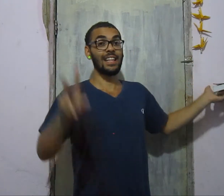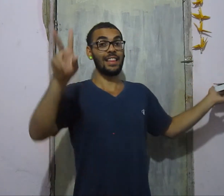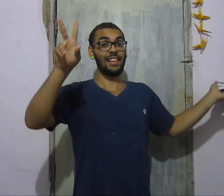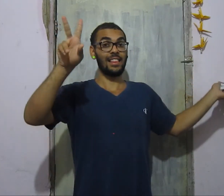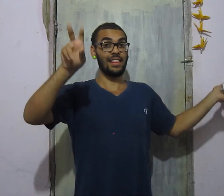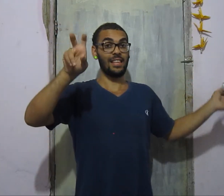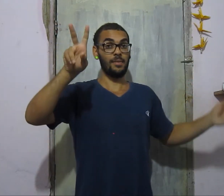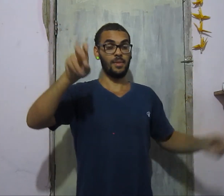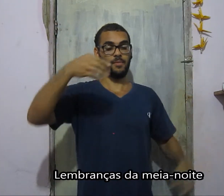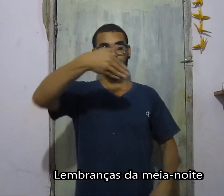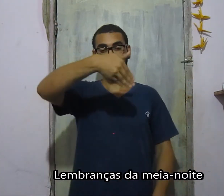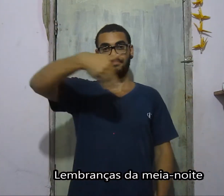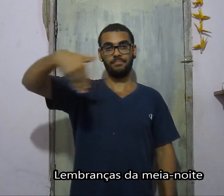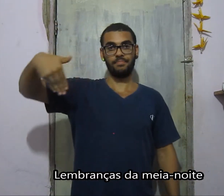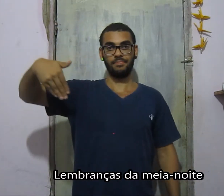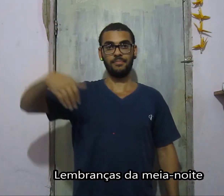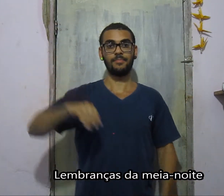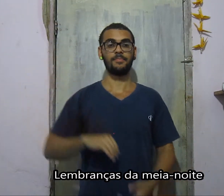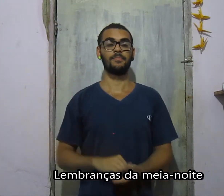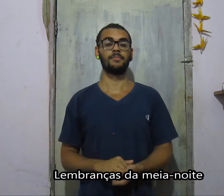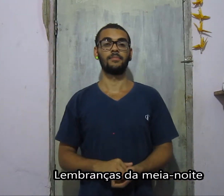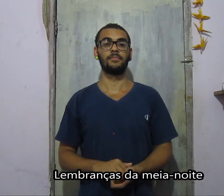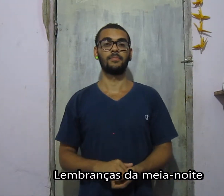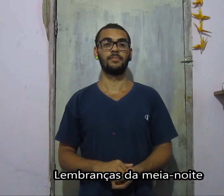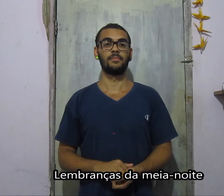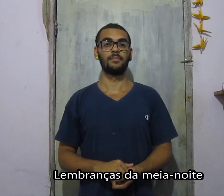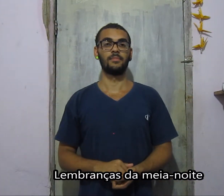O título dele é esse aqui, Lembranças da Meia-Noite.